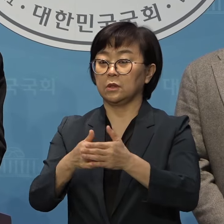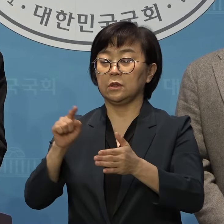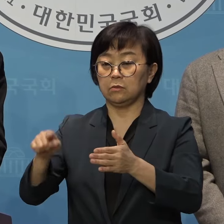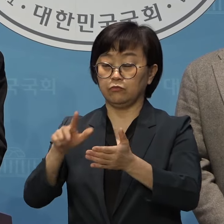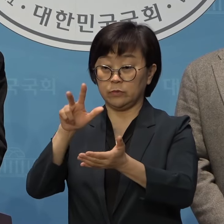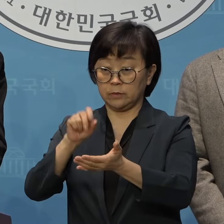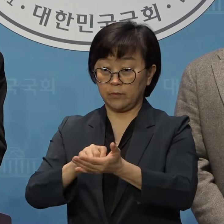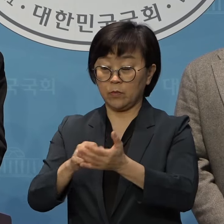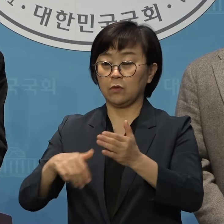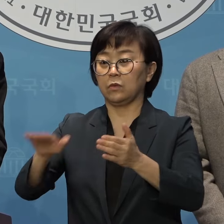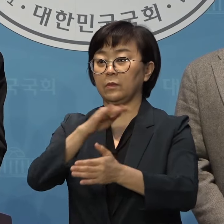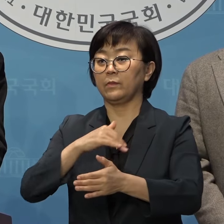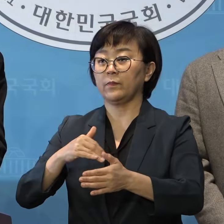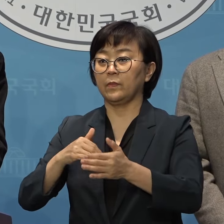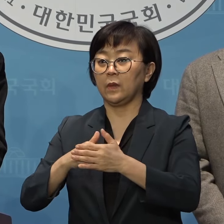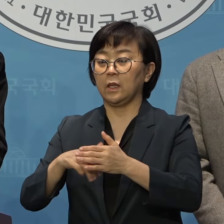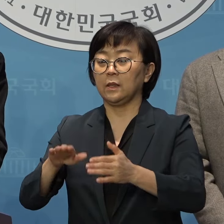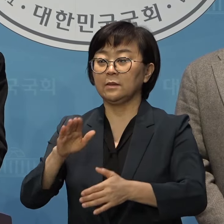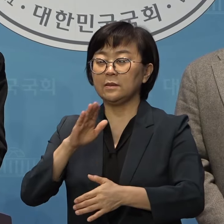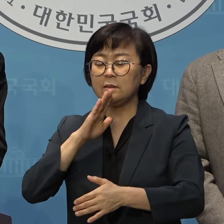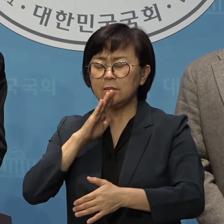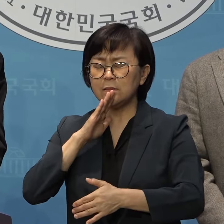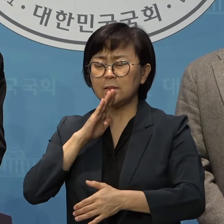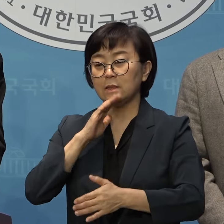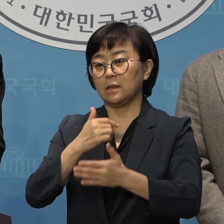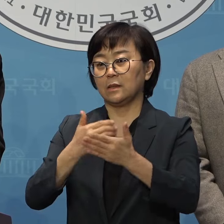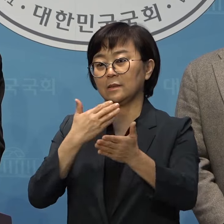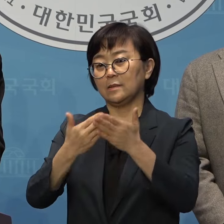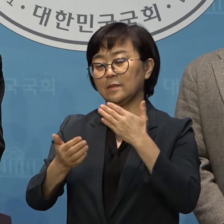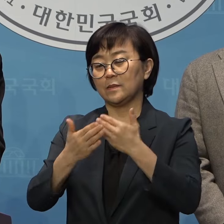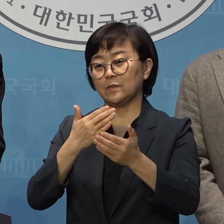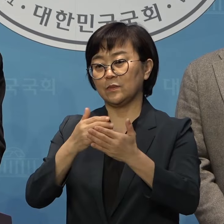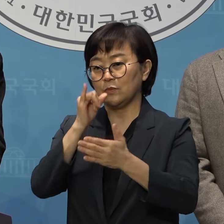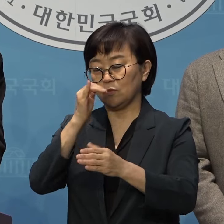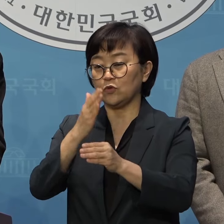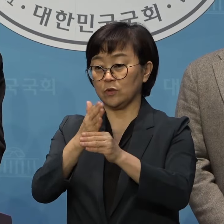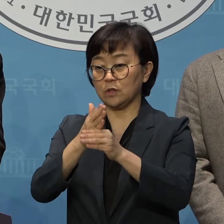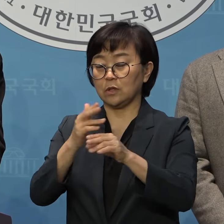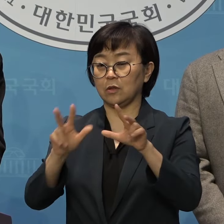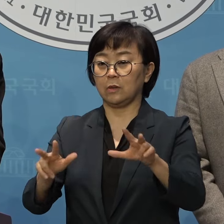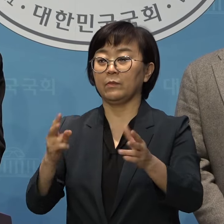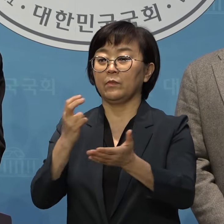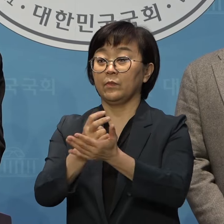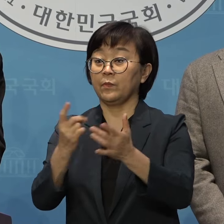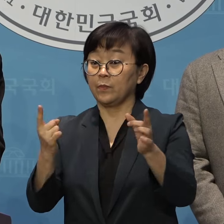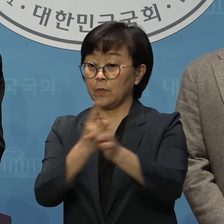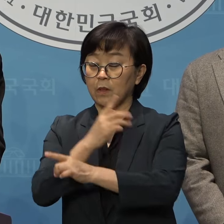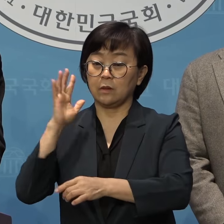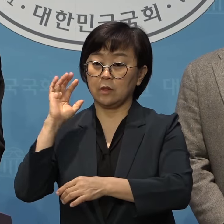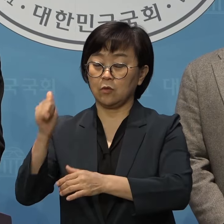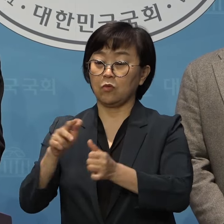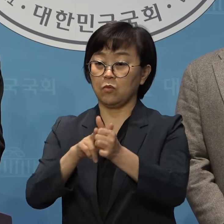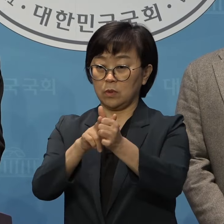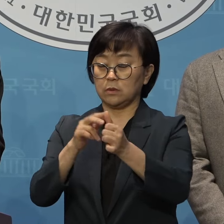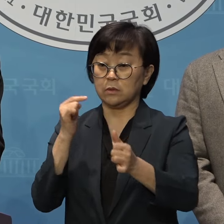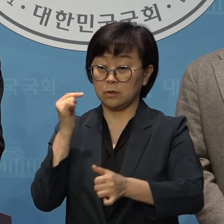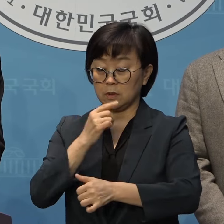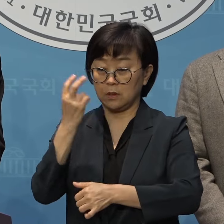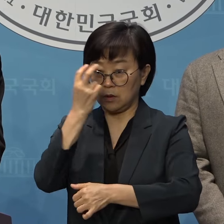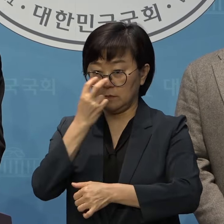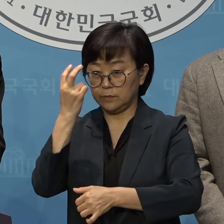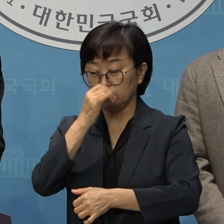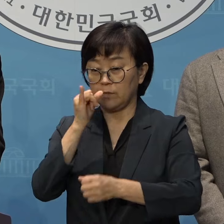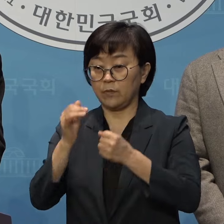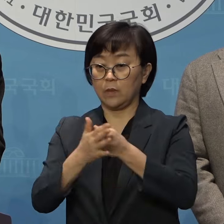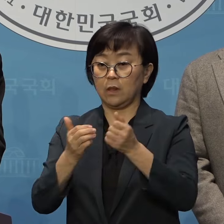폐해를 우리는 진저리 치며 경험하고 있습니다. 현행 제도를 고쳐 대통령 후보를 철저히